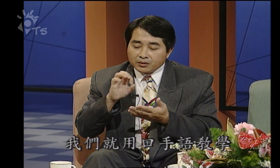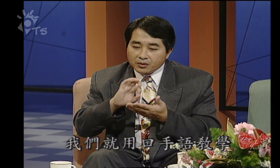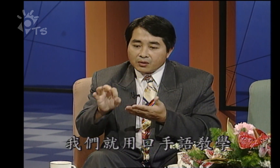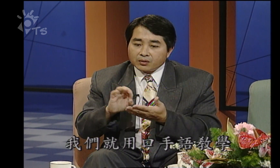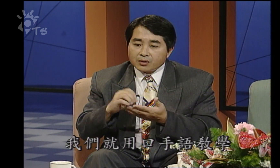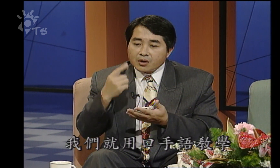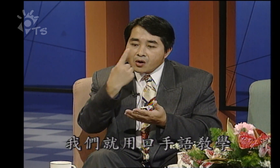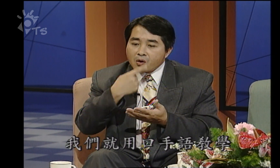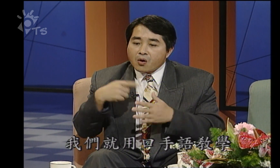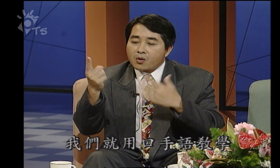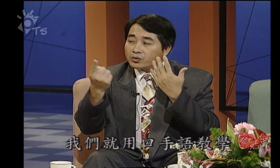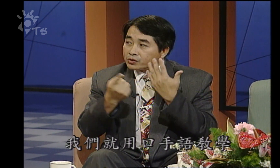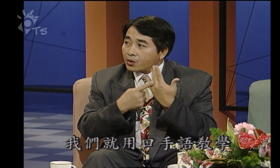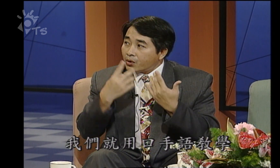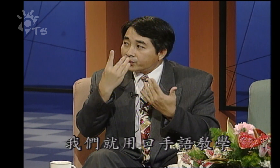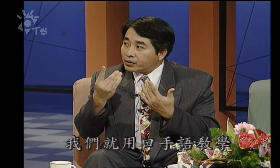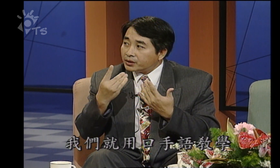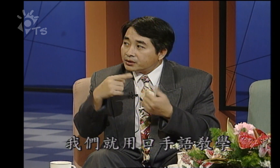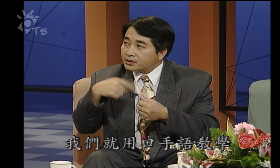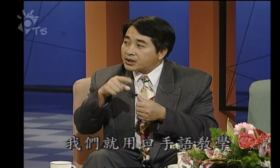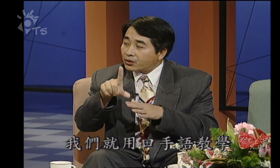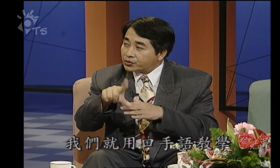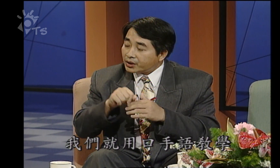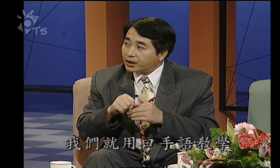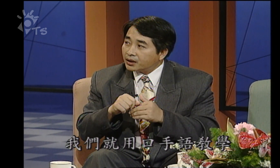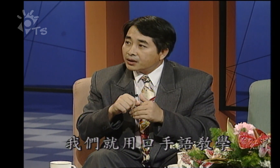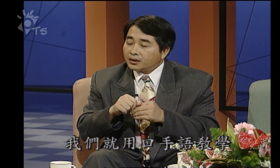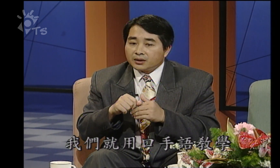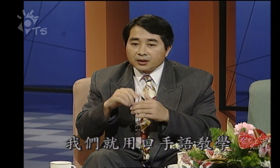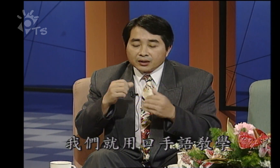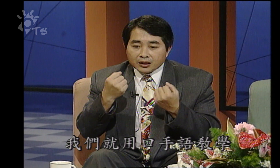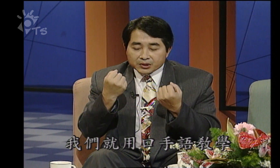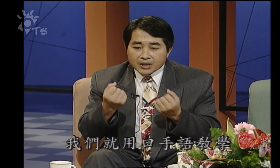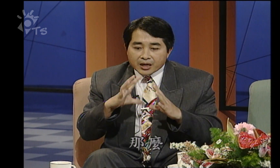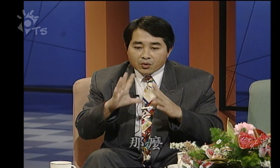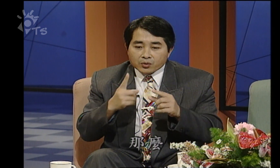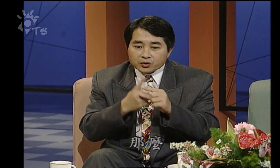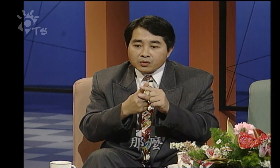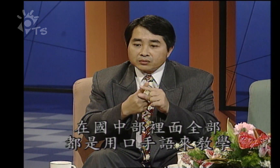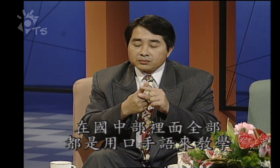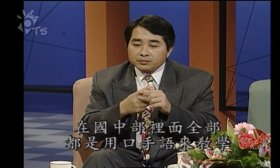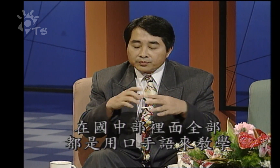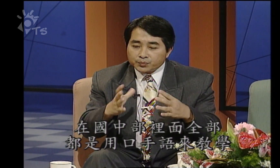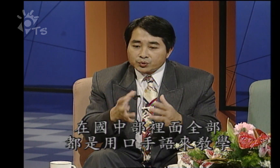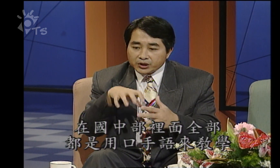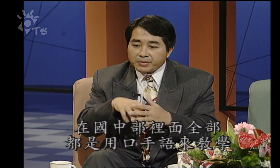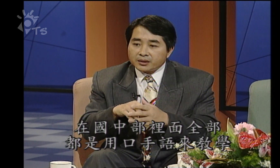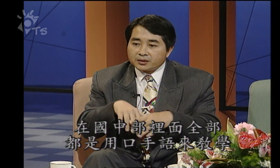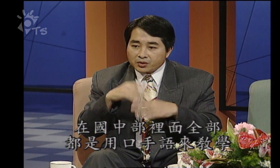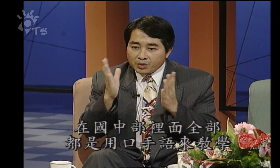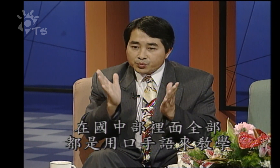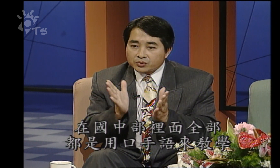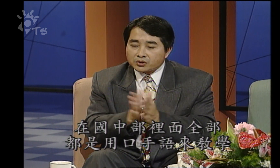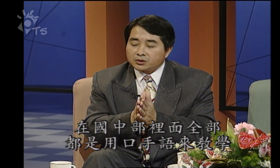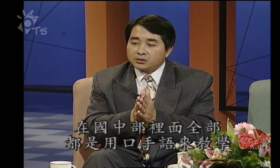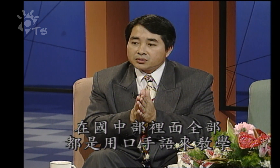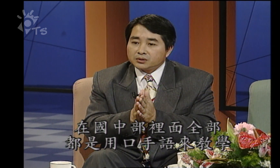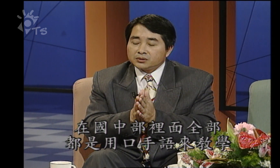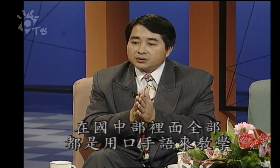用口手语教学。那么在国中部里面全部都是